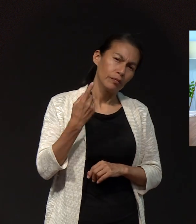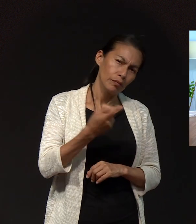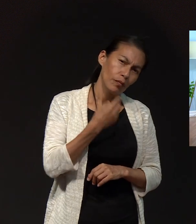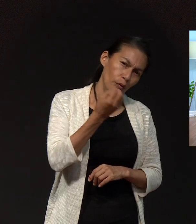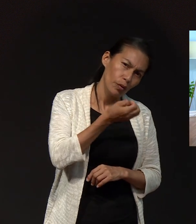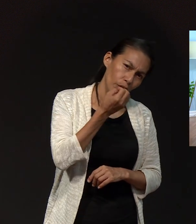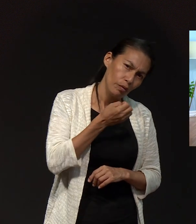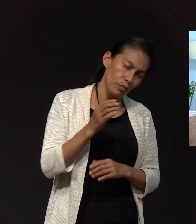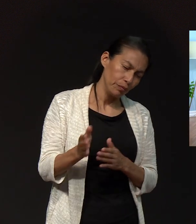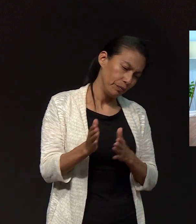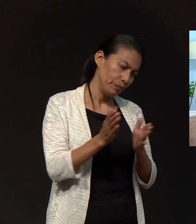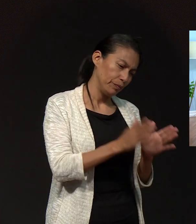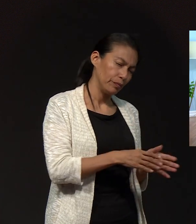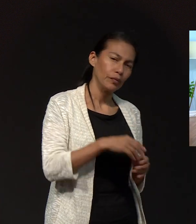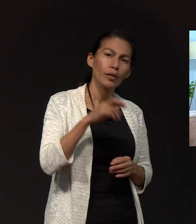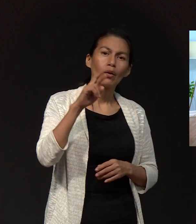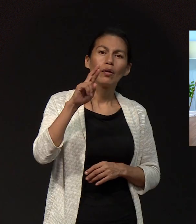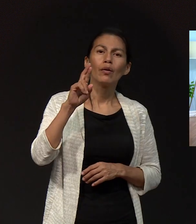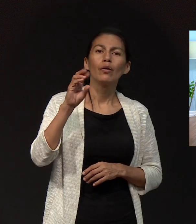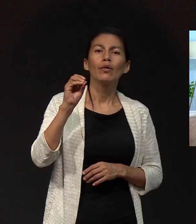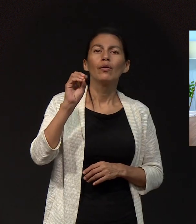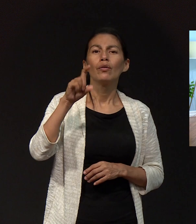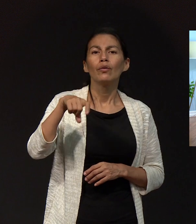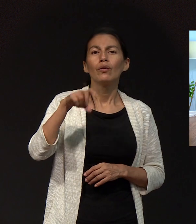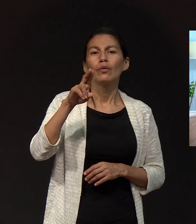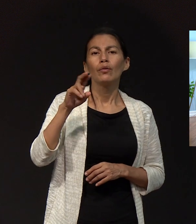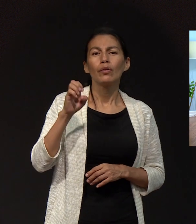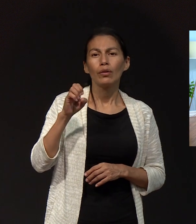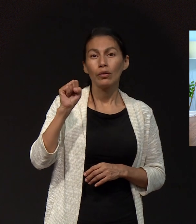Roque Roque Sosa Excelente noche